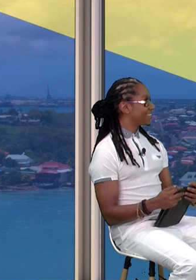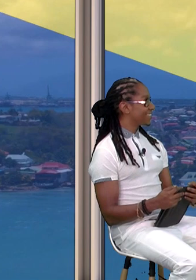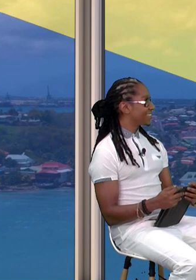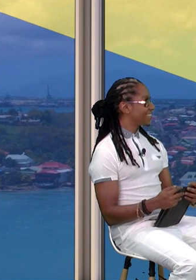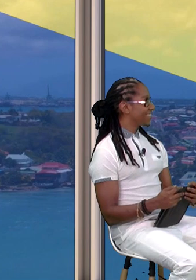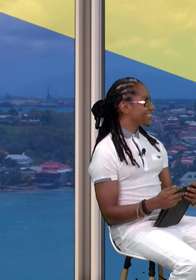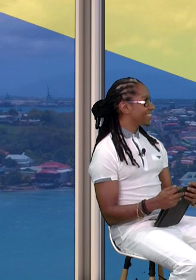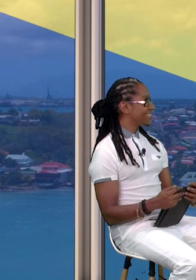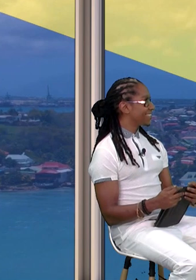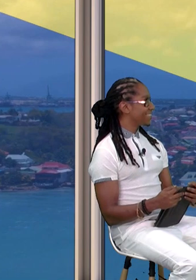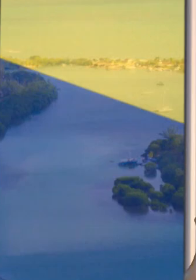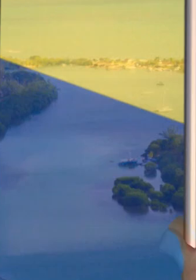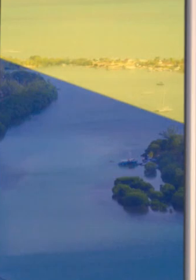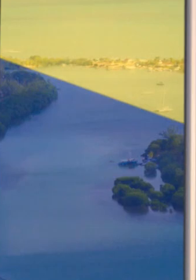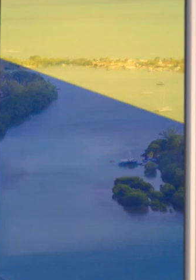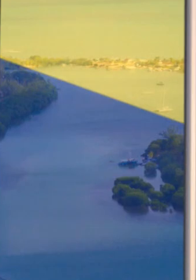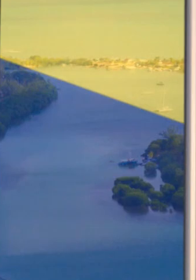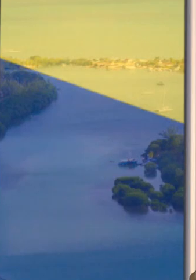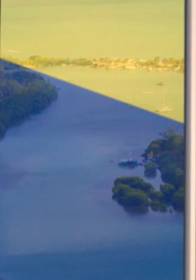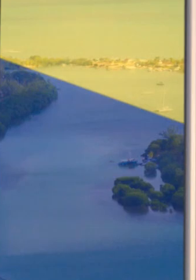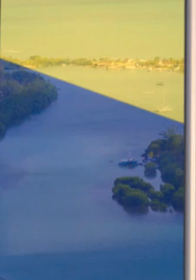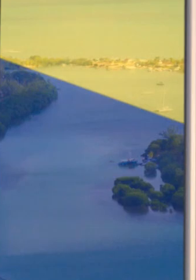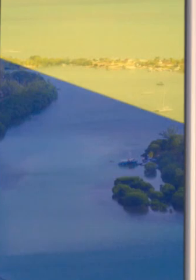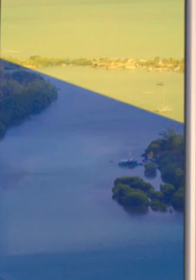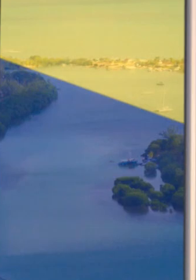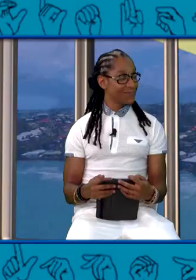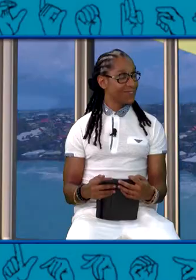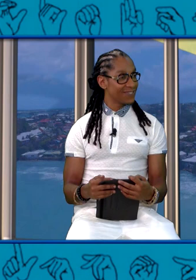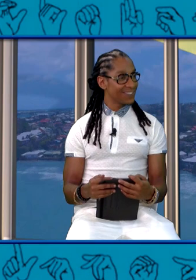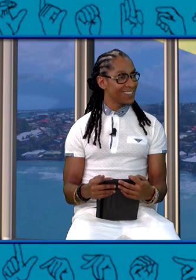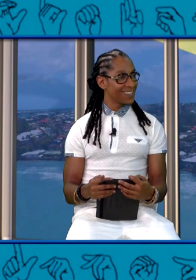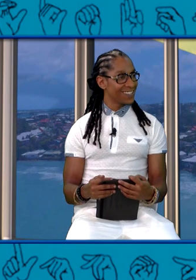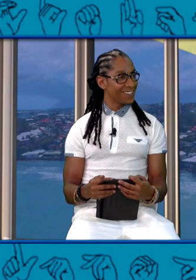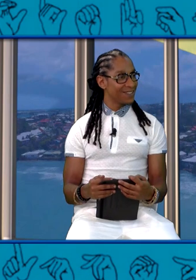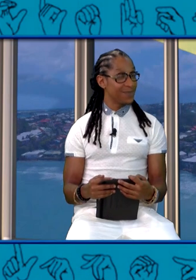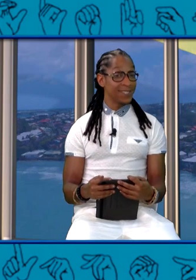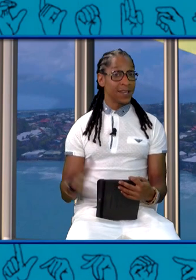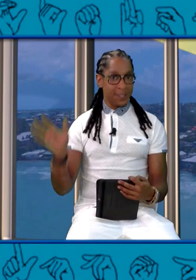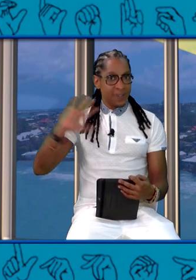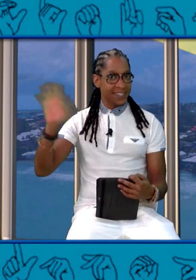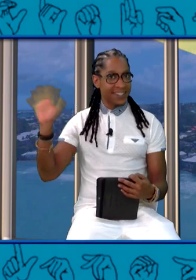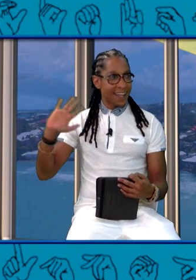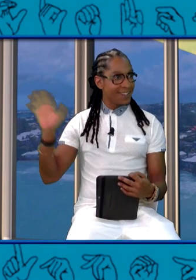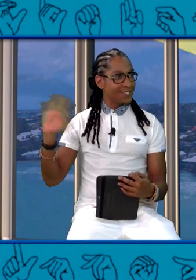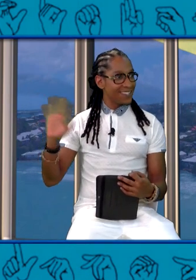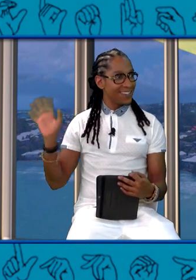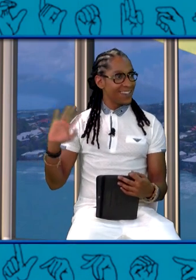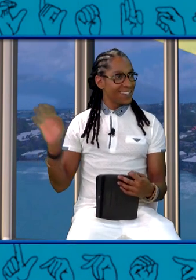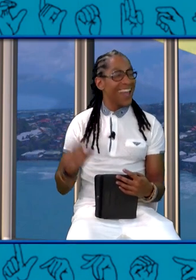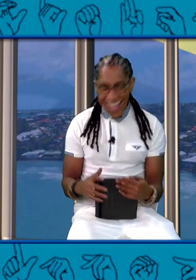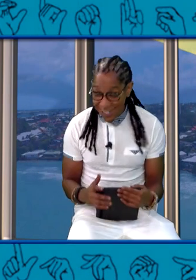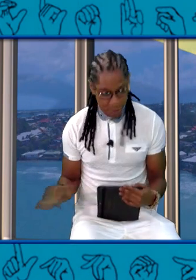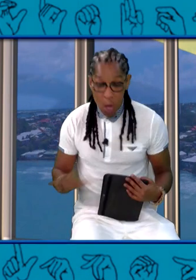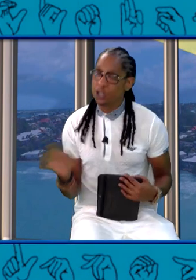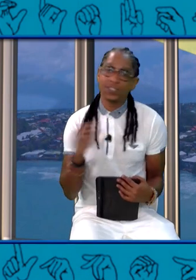Et c'est vrai qu'après, il y vraiment une pauvreté d'informations pour ces publics. Pensez-y. C'est pas saisi, ça, aussi ? Non, non.